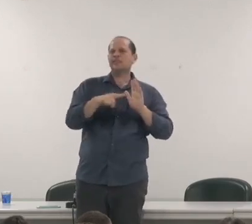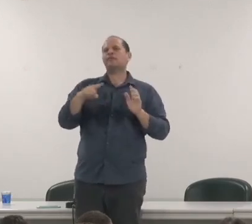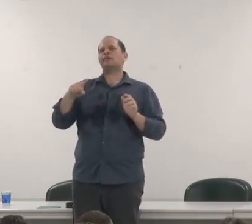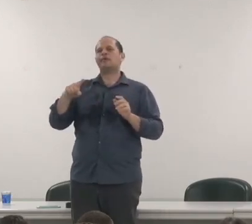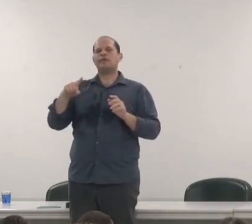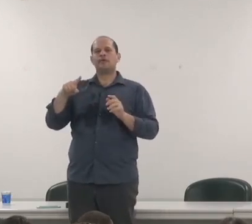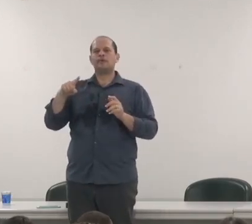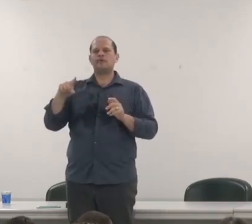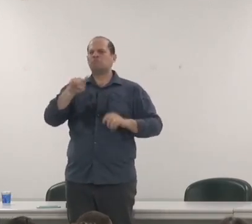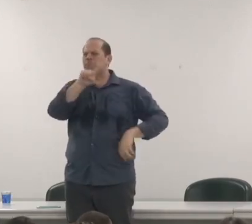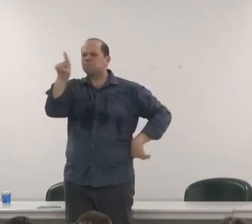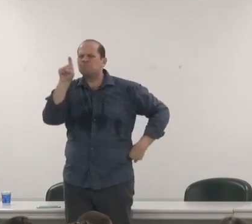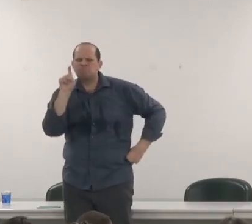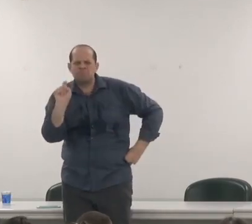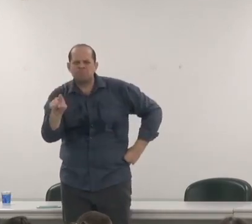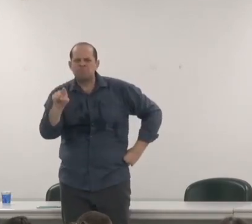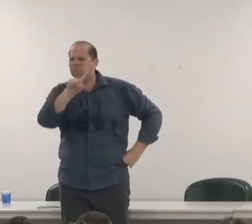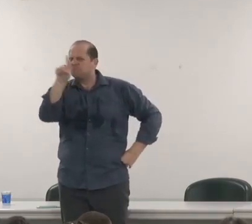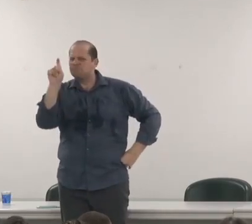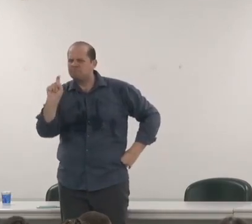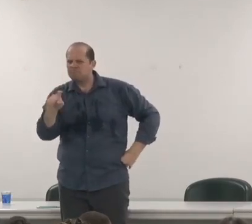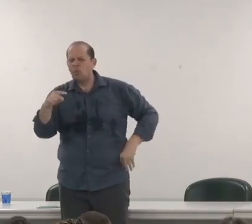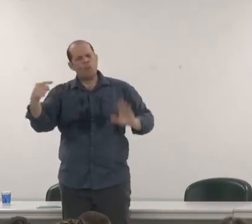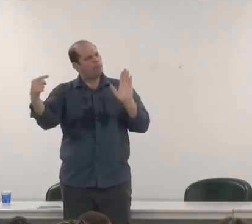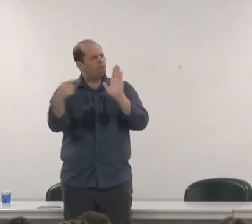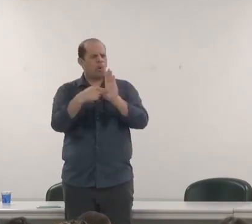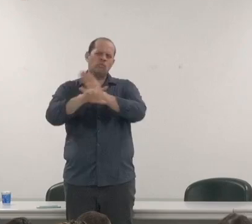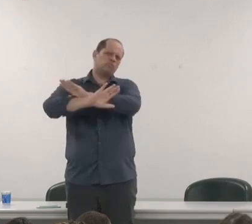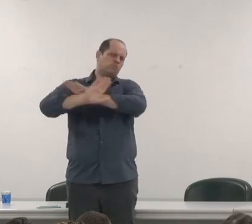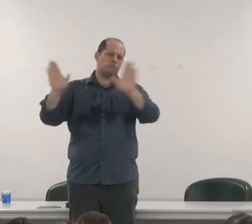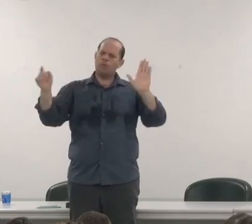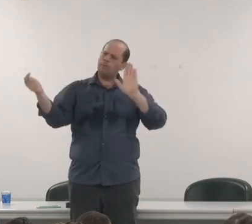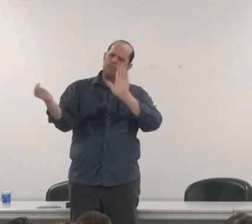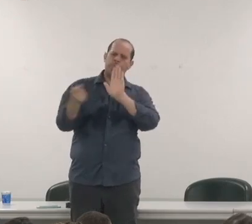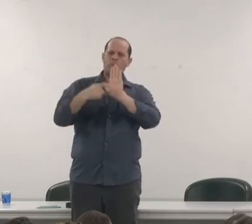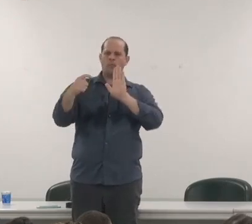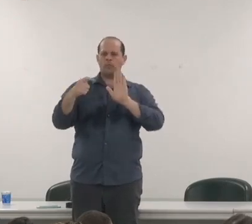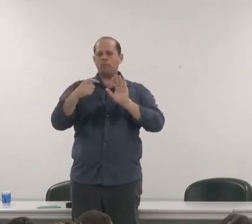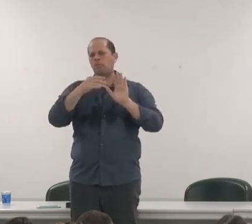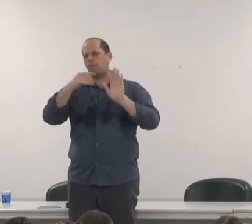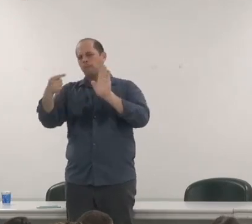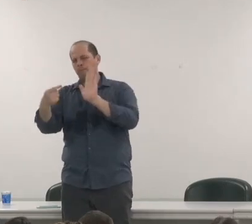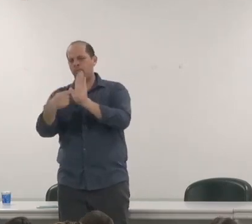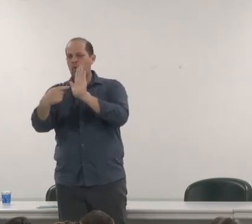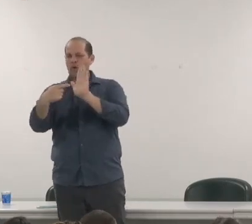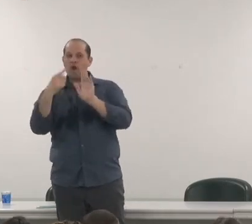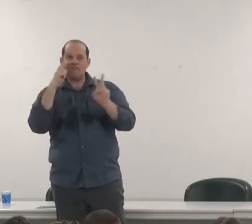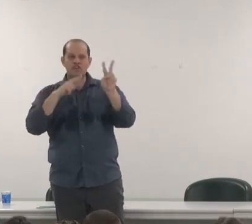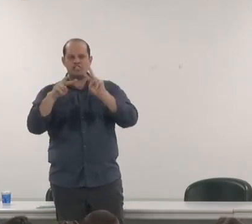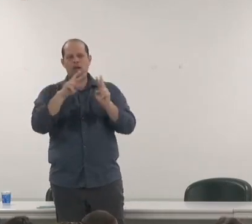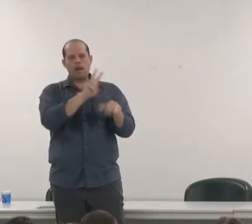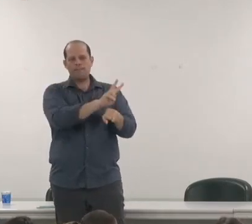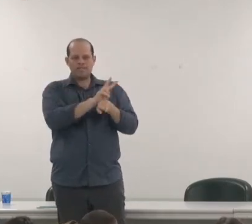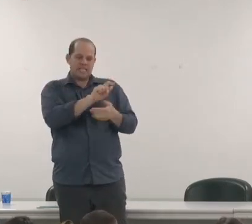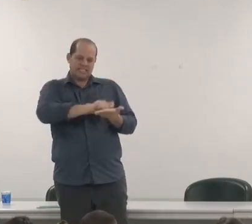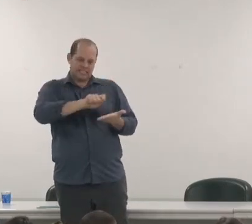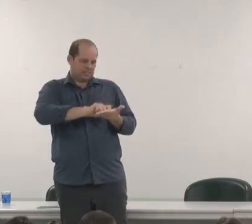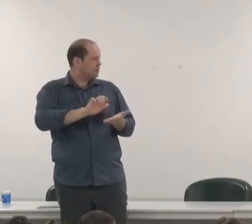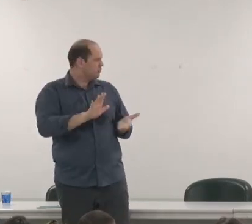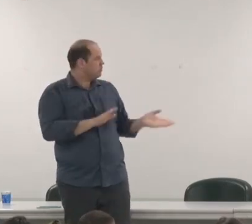positivo, negativo, um ponto de interrogação ou ponto final, que tem a ver com